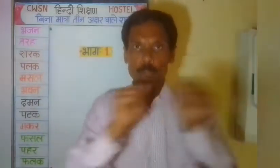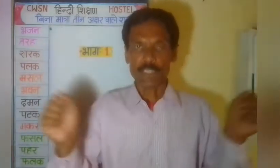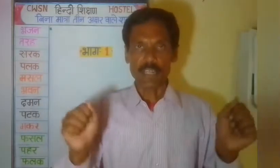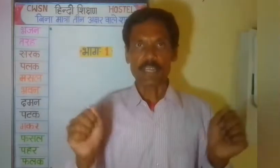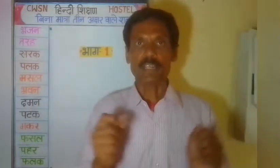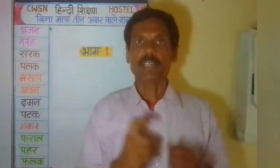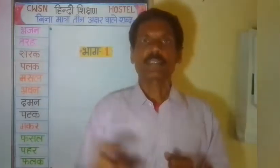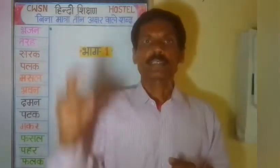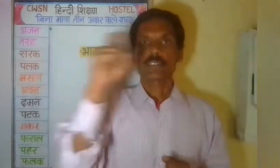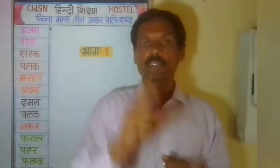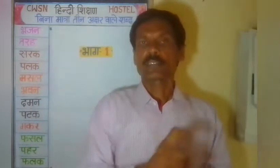बिना